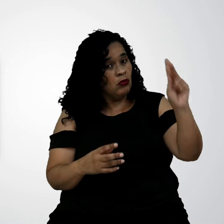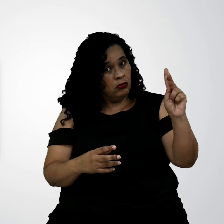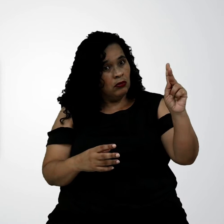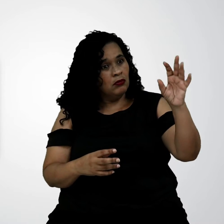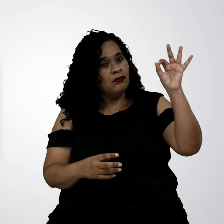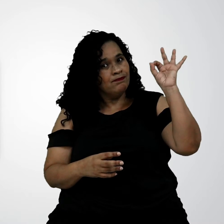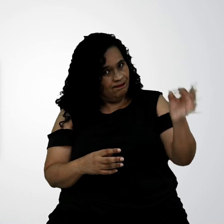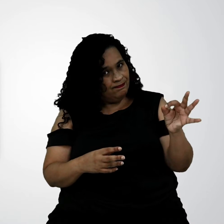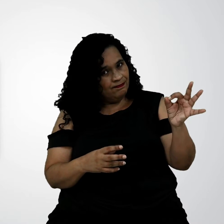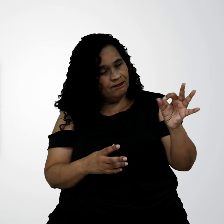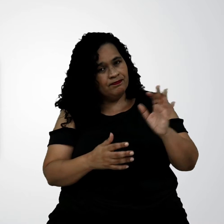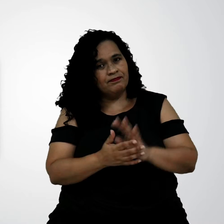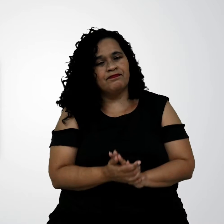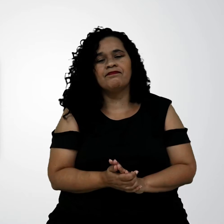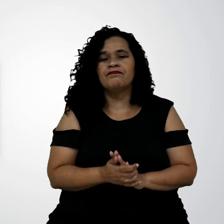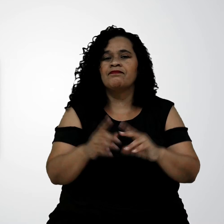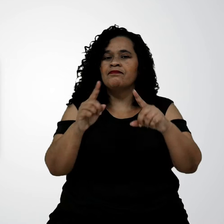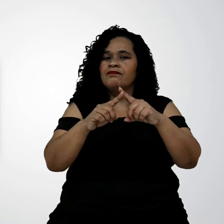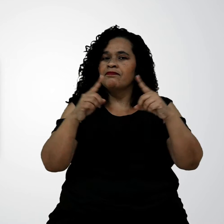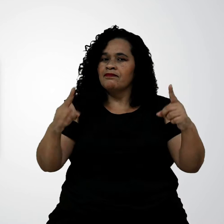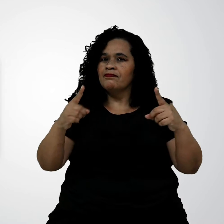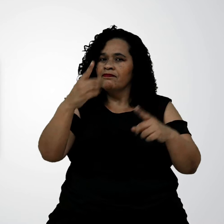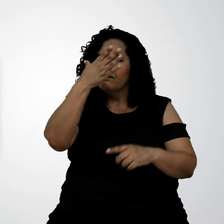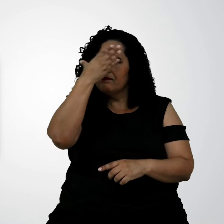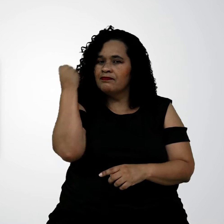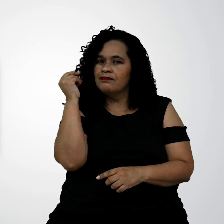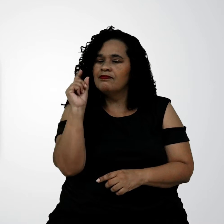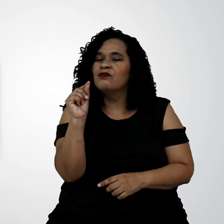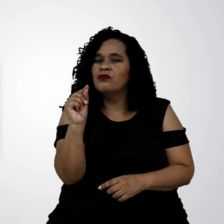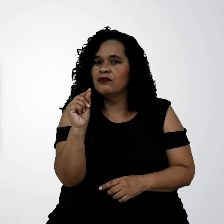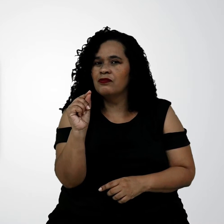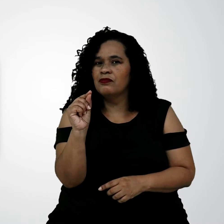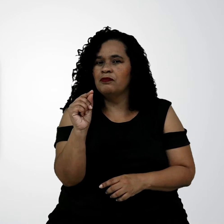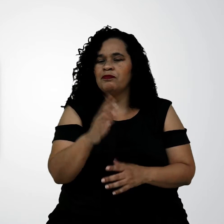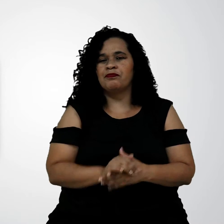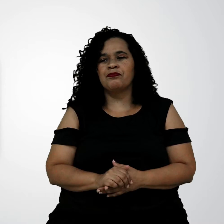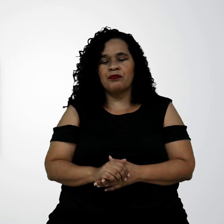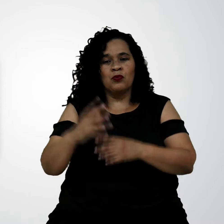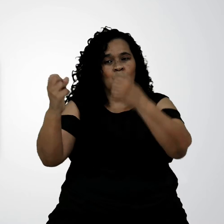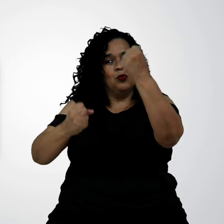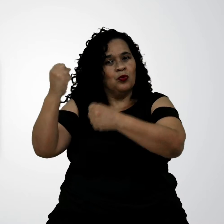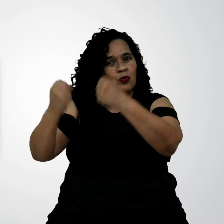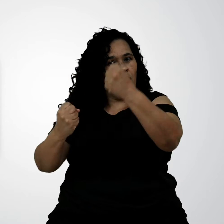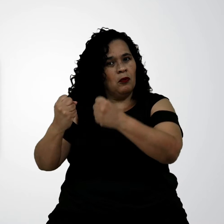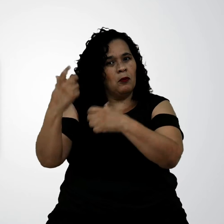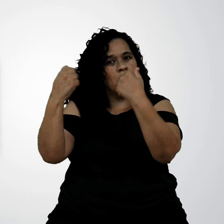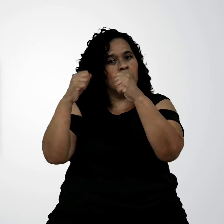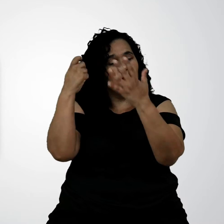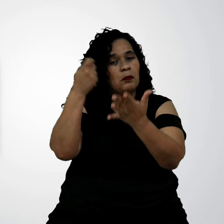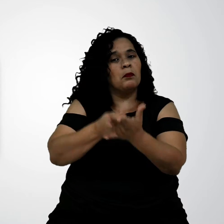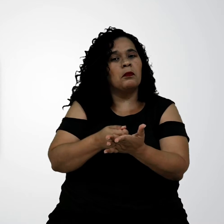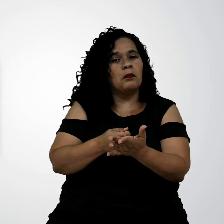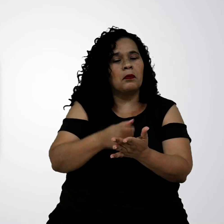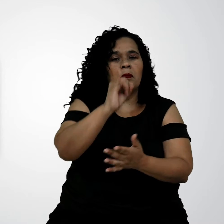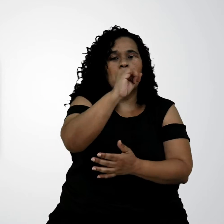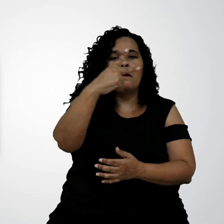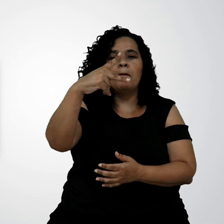esqueceram que um carro, ele tem IPVA, licenciamento, seguro,